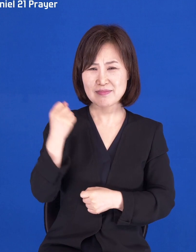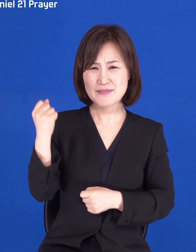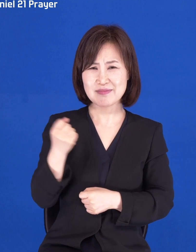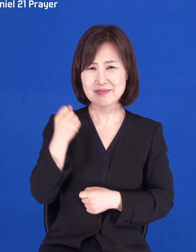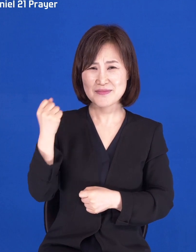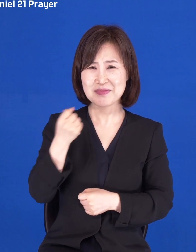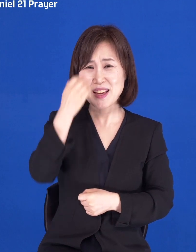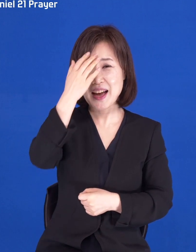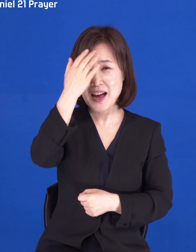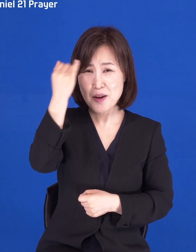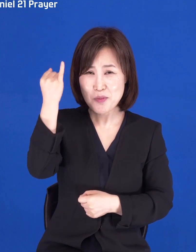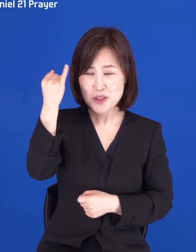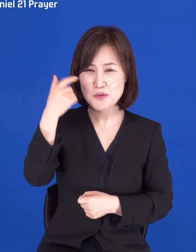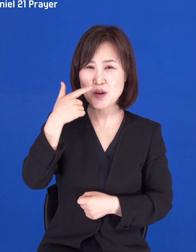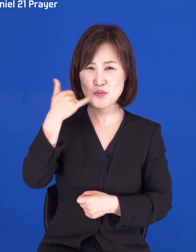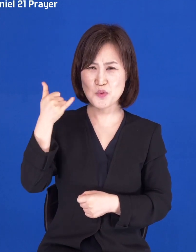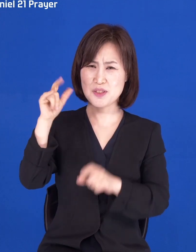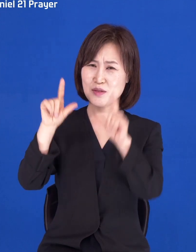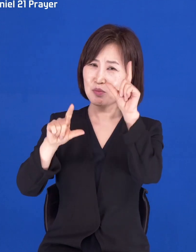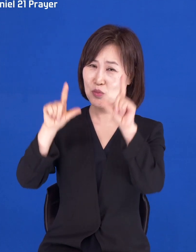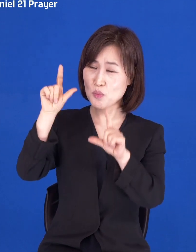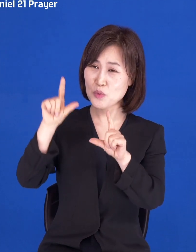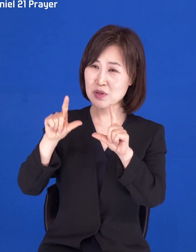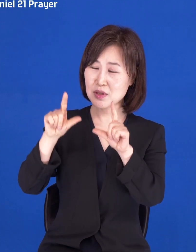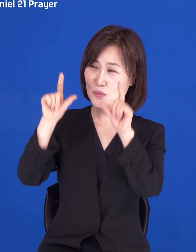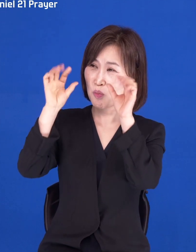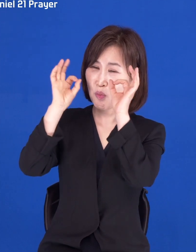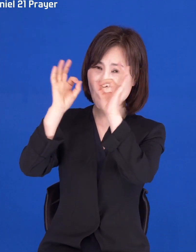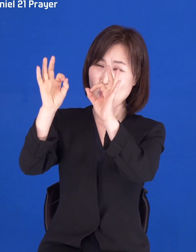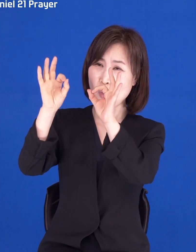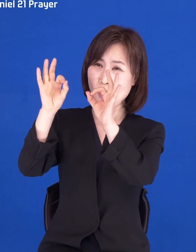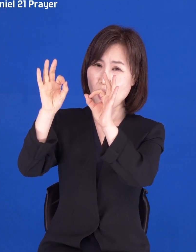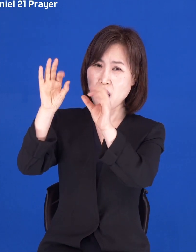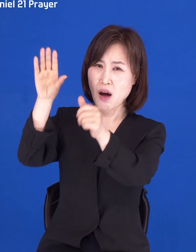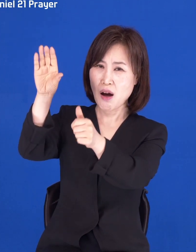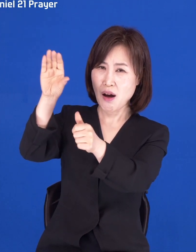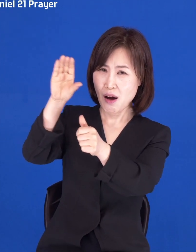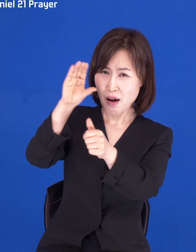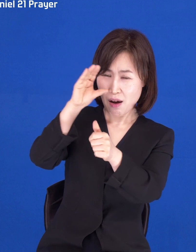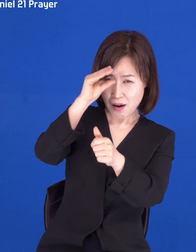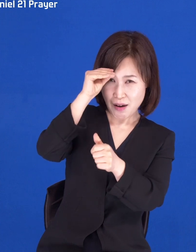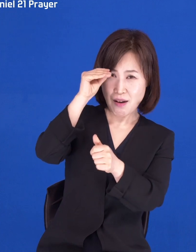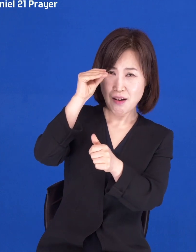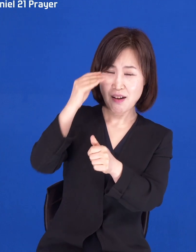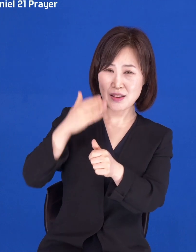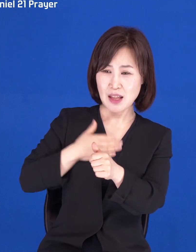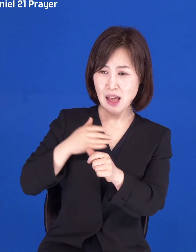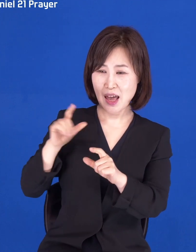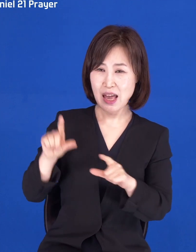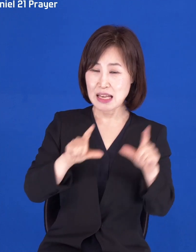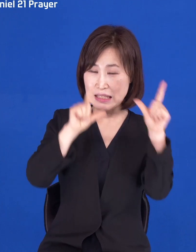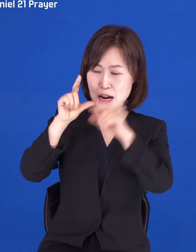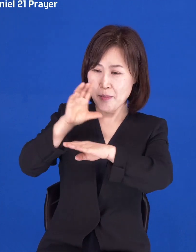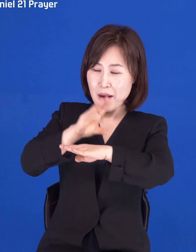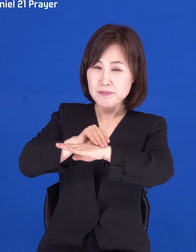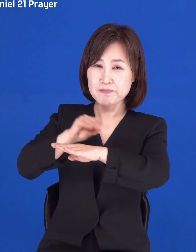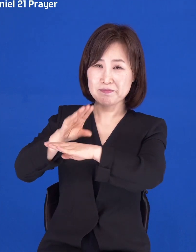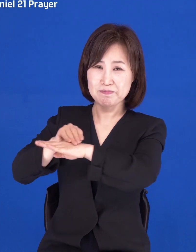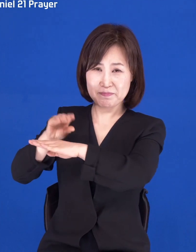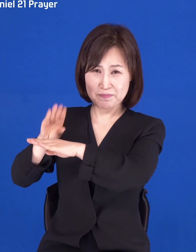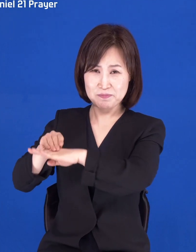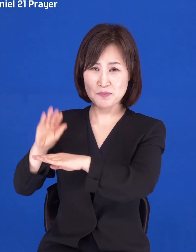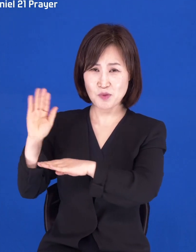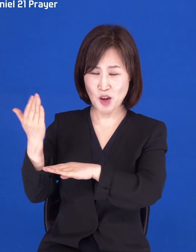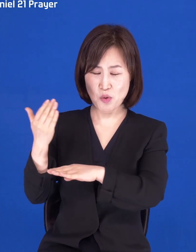않으시는 할머니와 부모님들의 모습과 삶을 통해서 자연스럽게 저의 삶에 스며들었고 나도